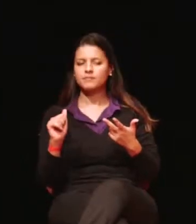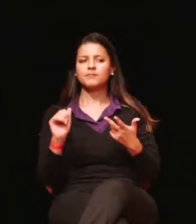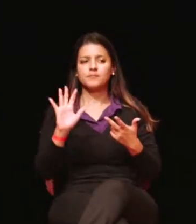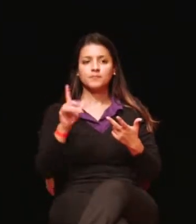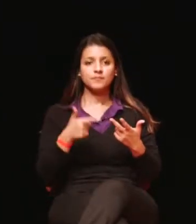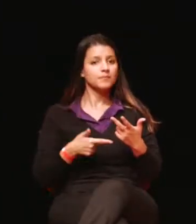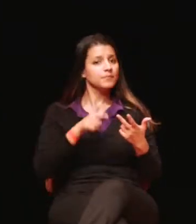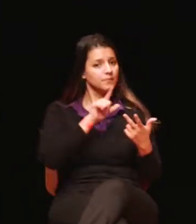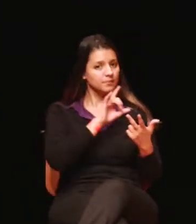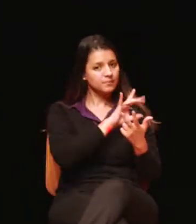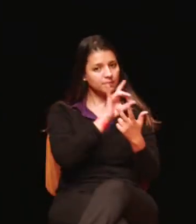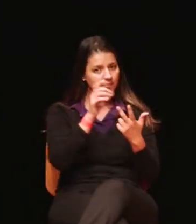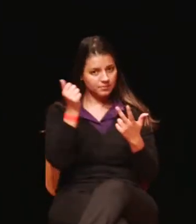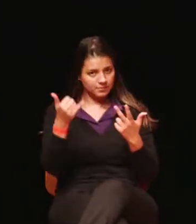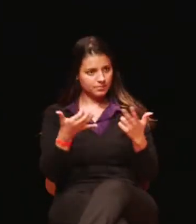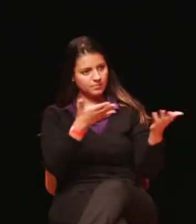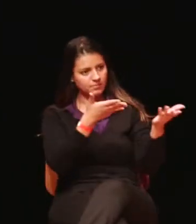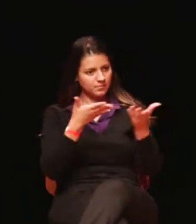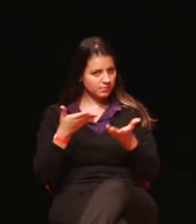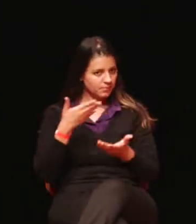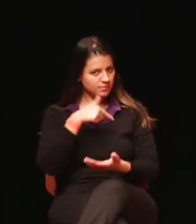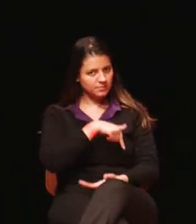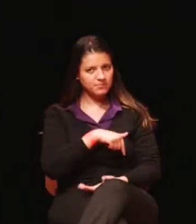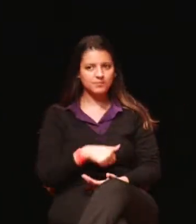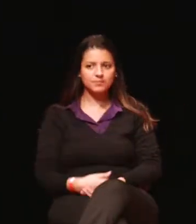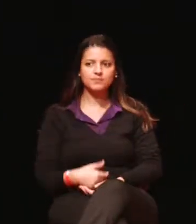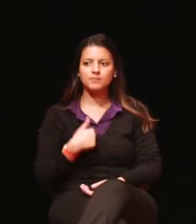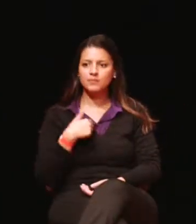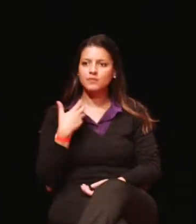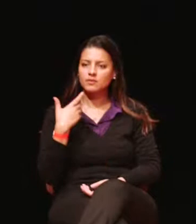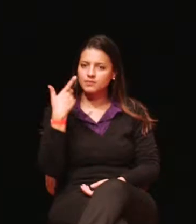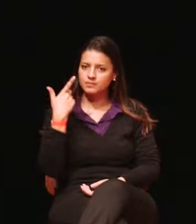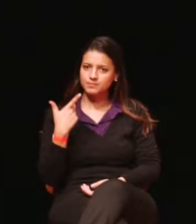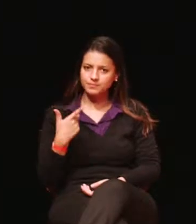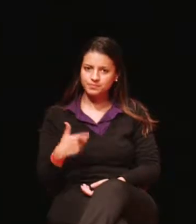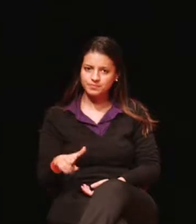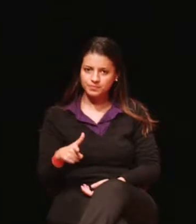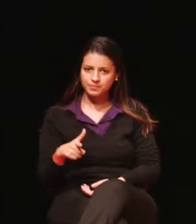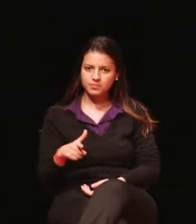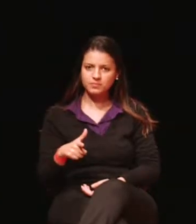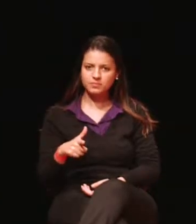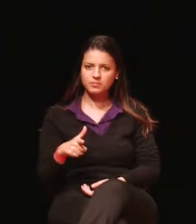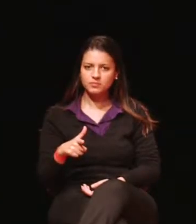falar um pouco sobre cada um e chamá-los aqui, eu vou retomar as